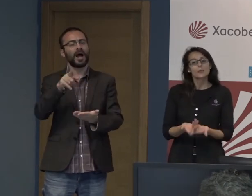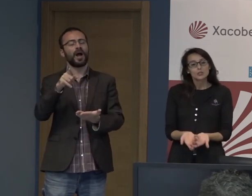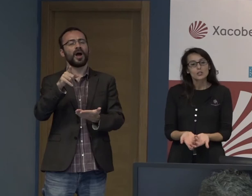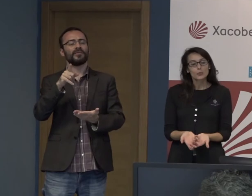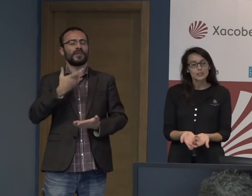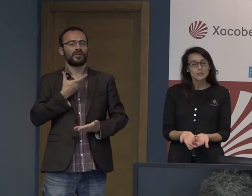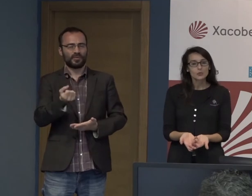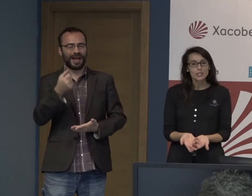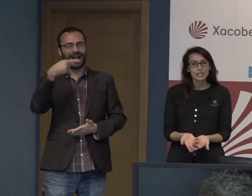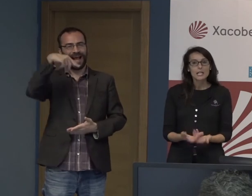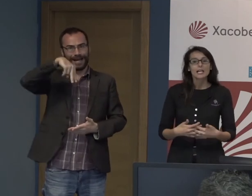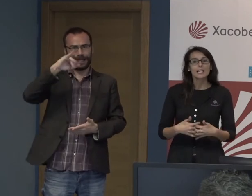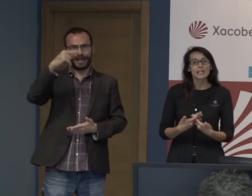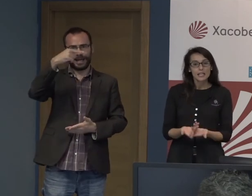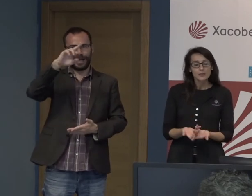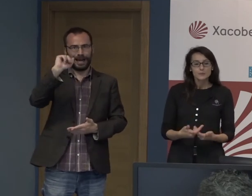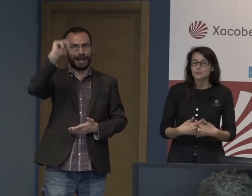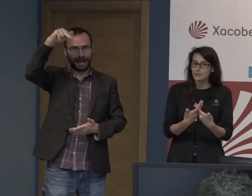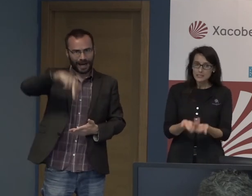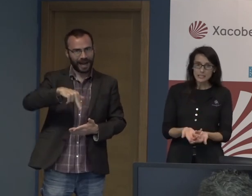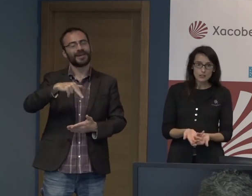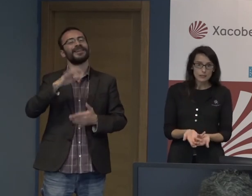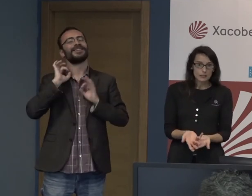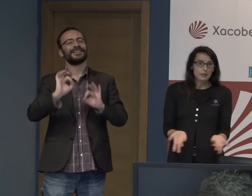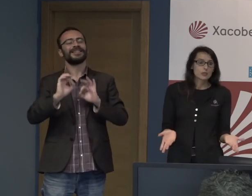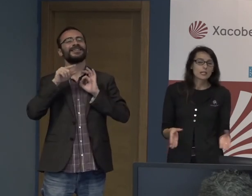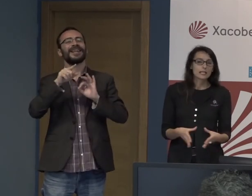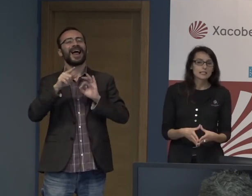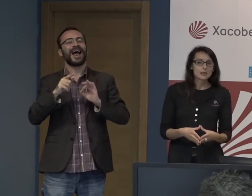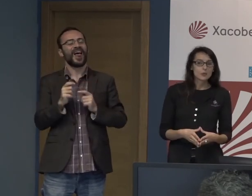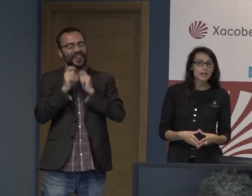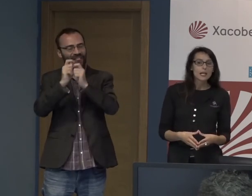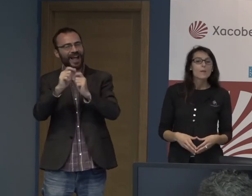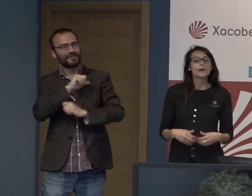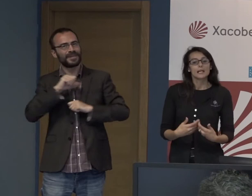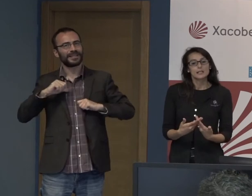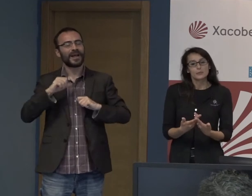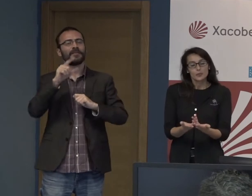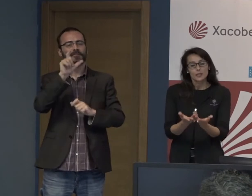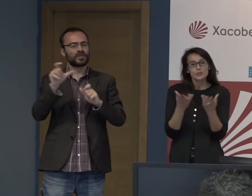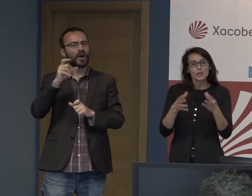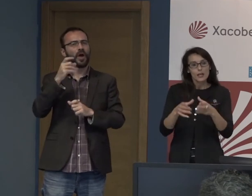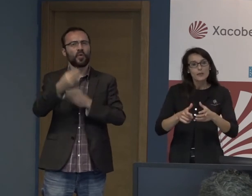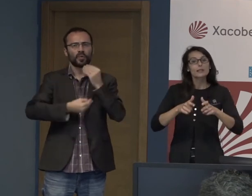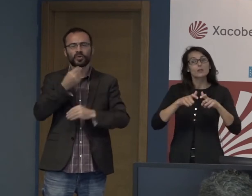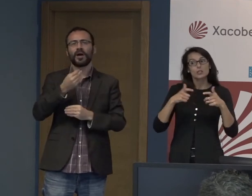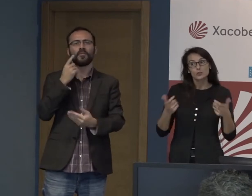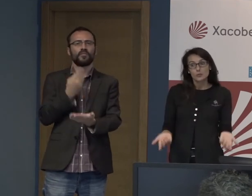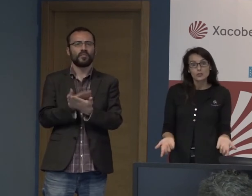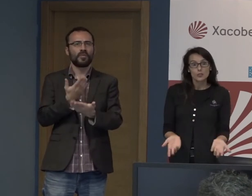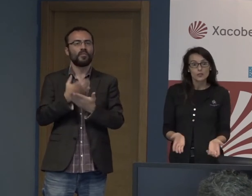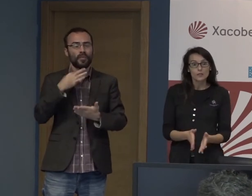ha apostado por estas mochilas que cede a toque de una persona que las quiera probar, para que se puedan, eso, cada vez que